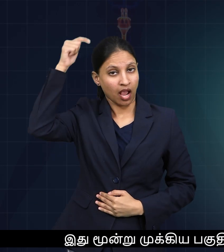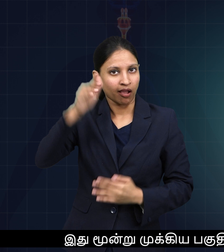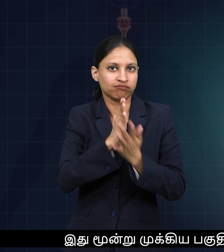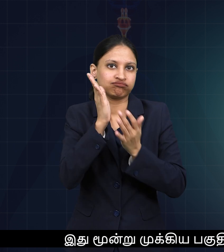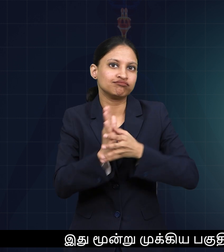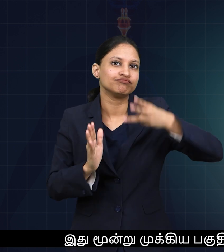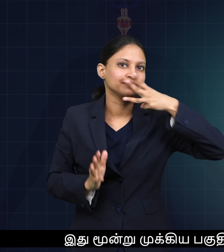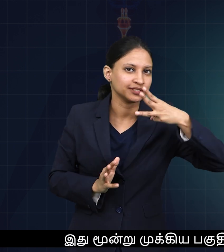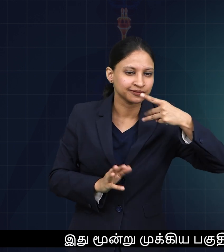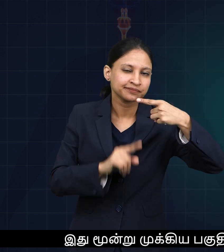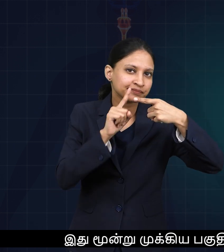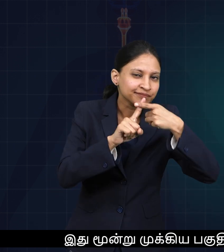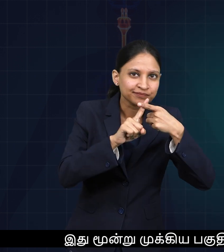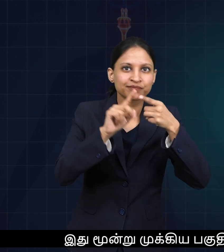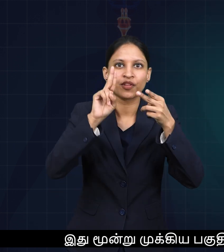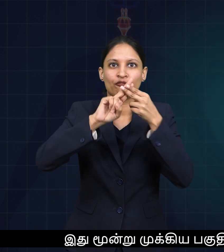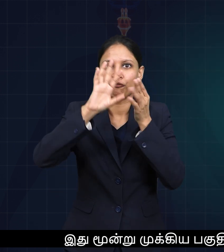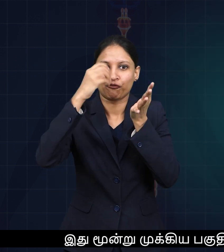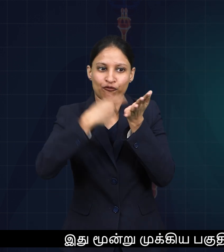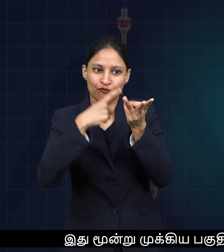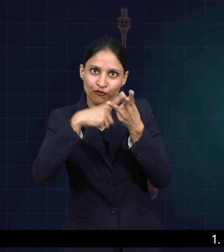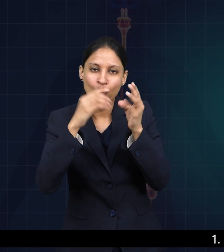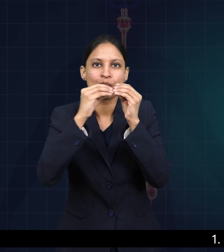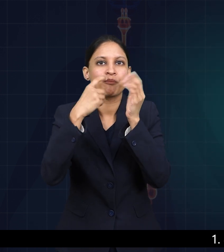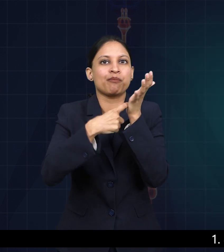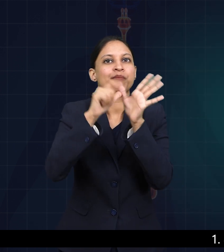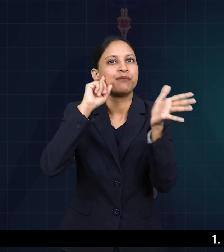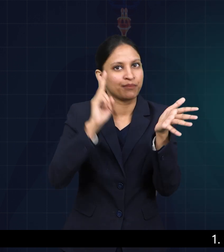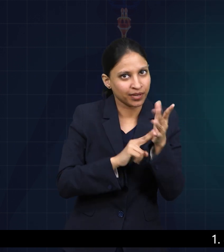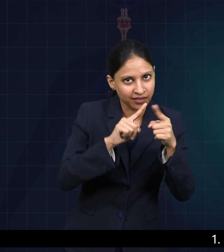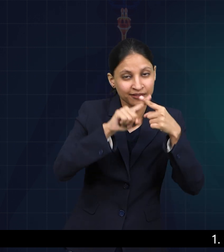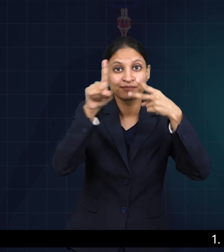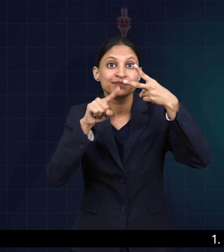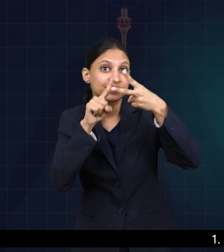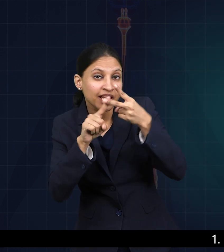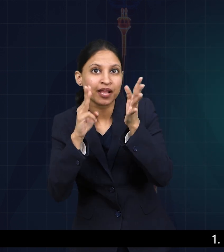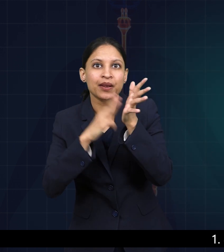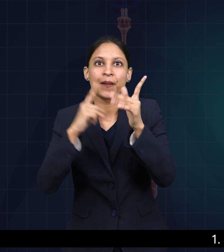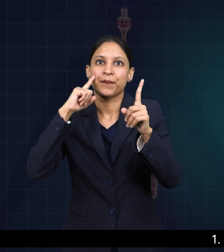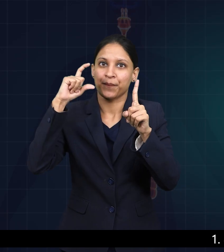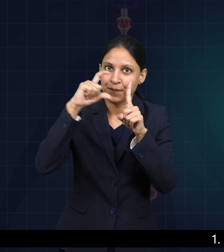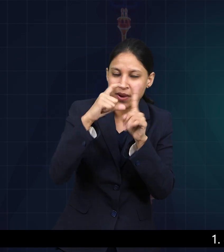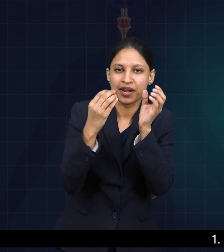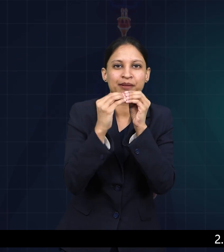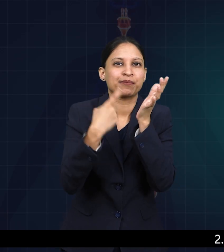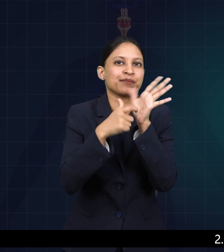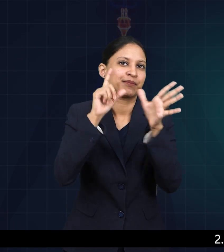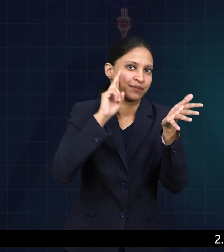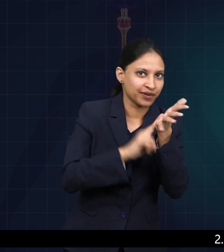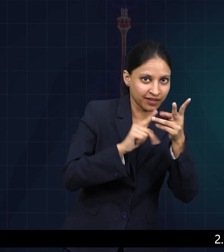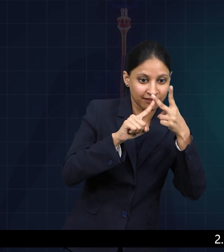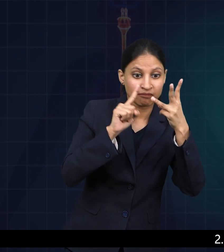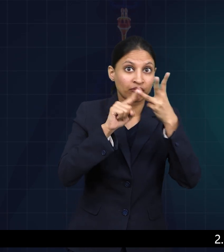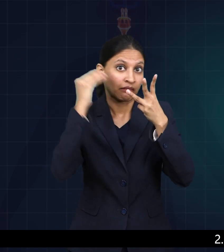இது 3 முக்கிய பகுதிகளை கொண்டுள்ளது. அதாவது 1 முன்மூளை,